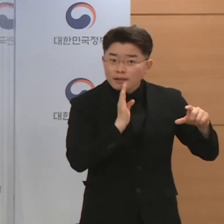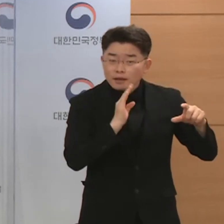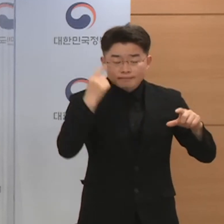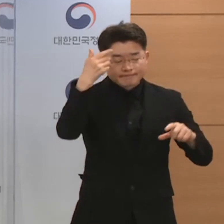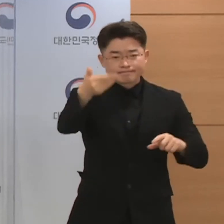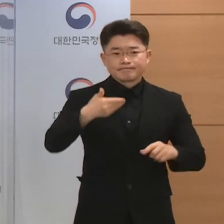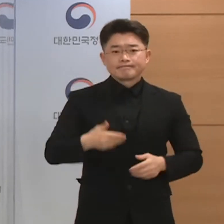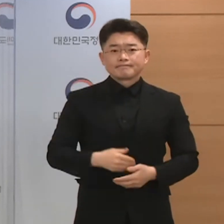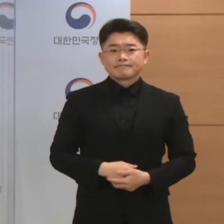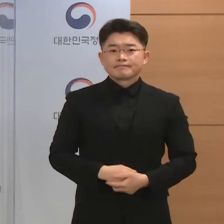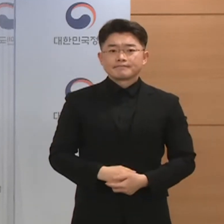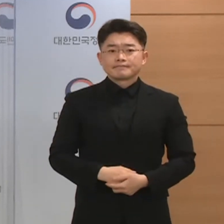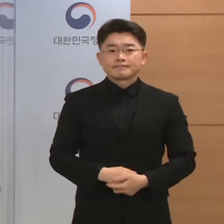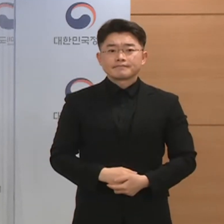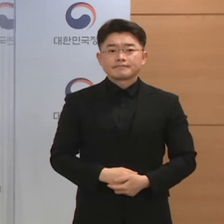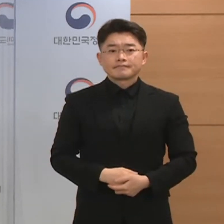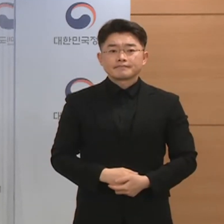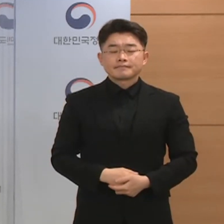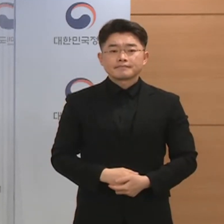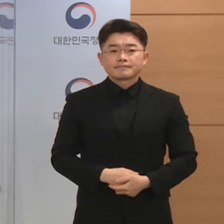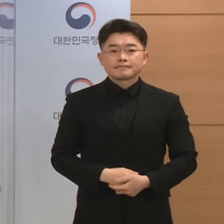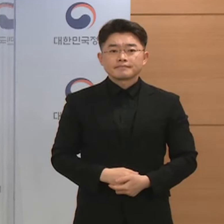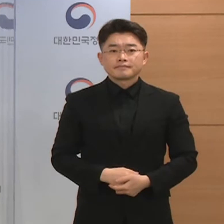궁금합니다. 네,